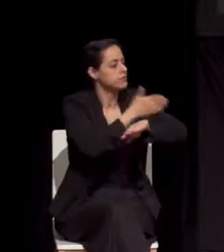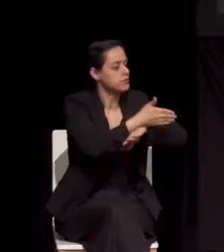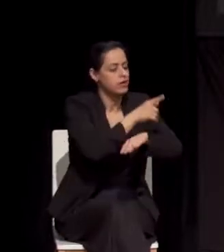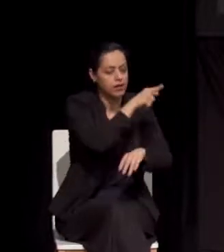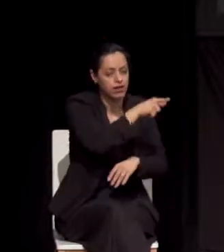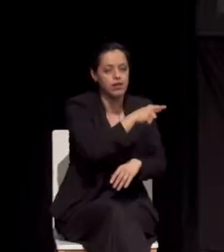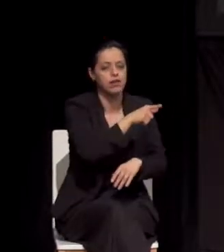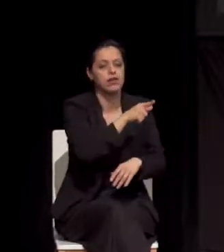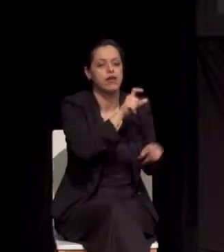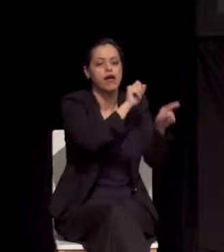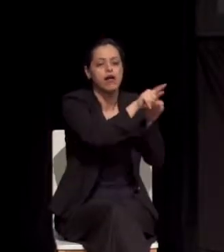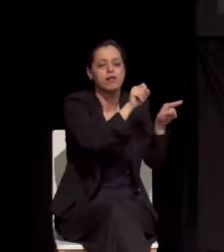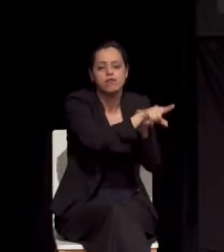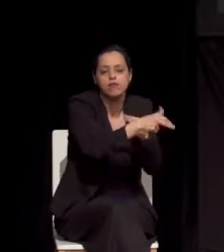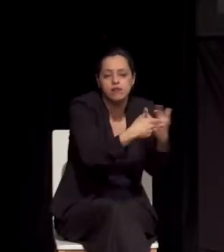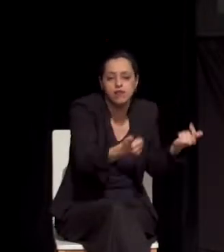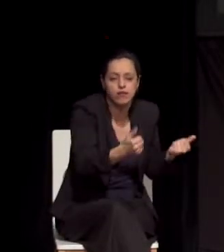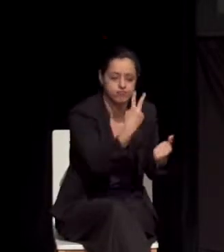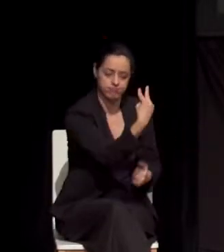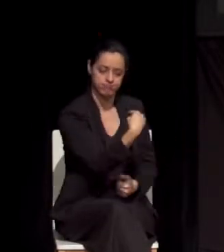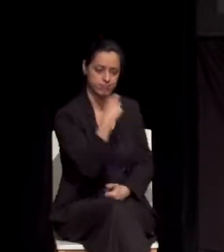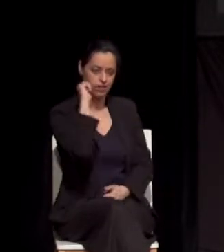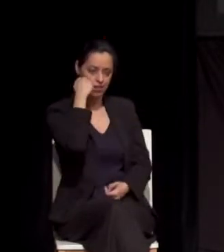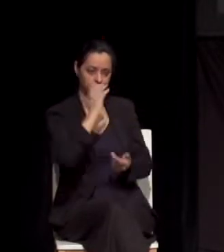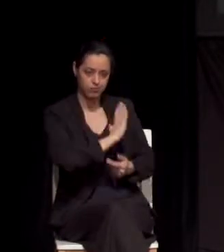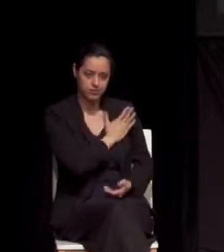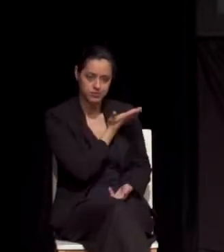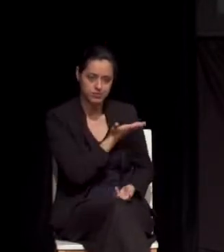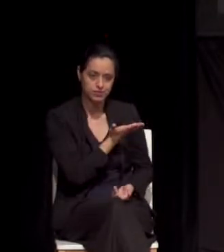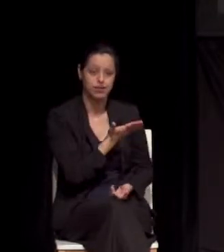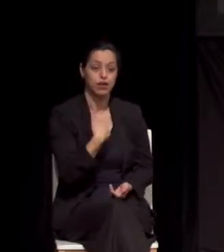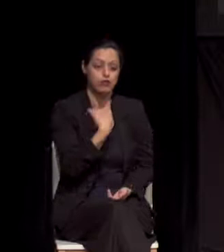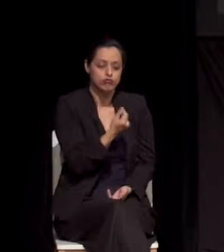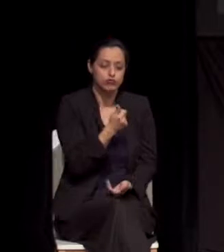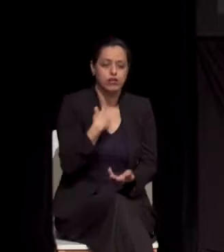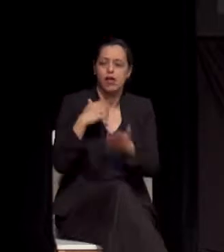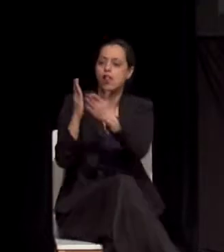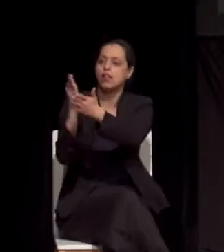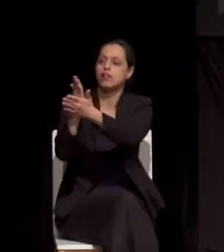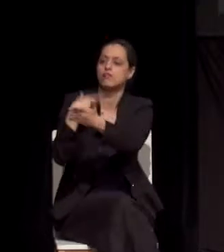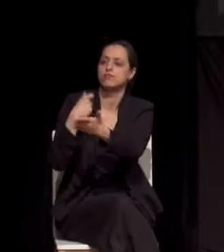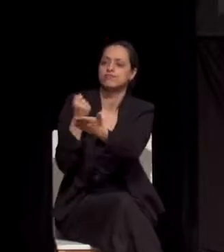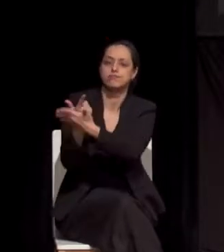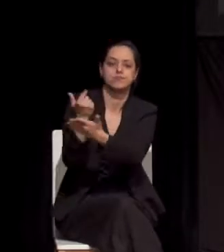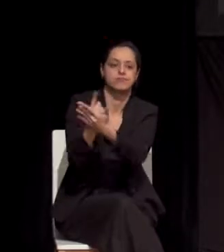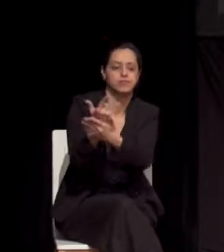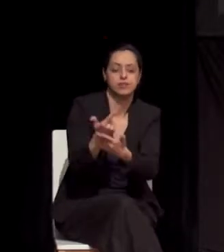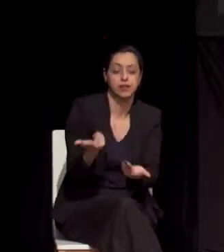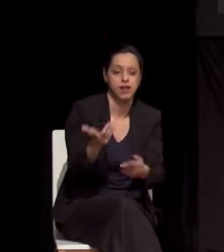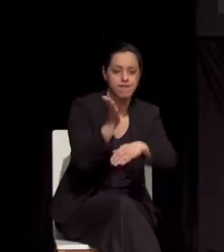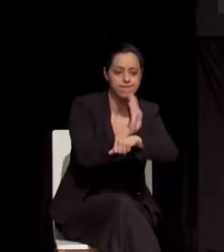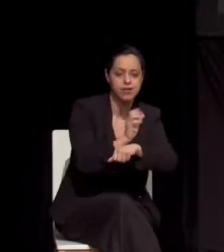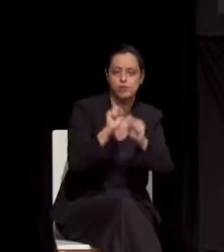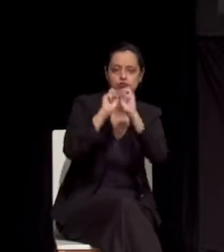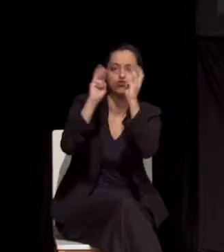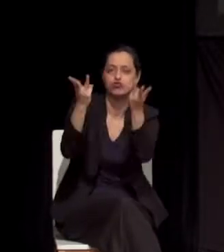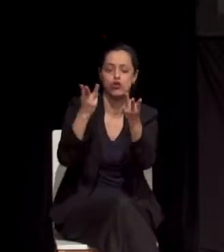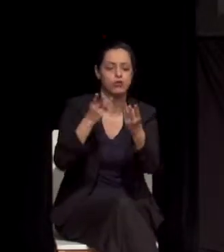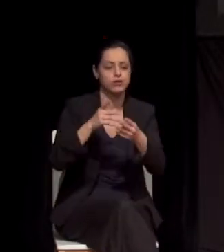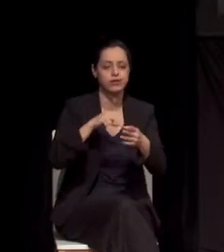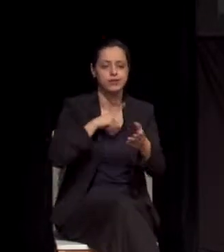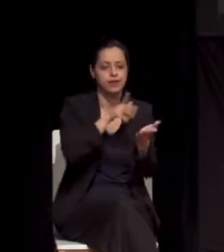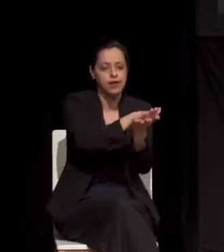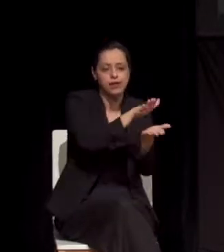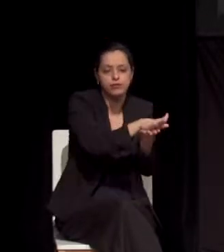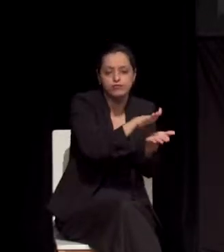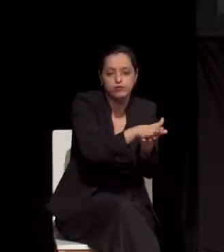gente continuou sem dinheiro para comprar todos os livros que a gente queria produzir, todos os filmes e shows e editoras